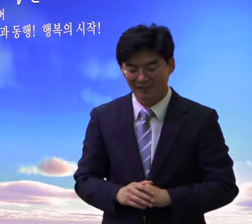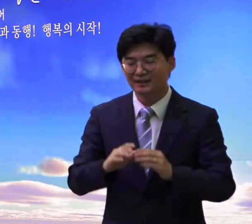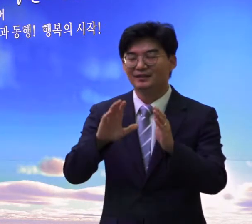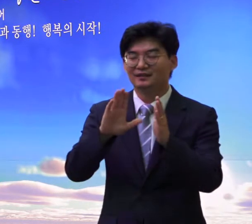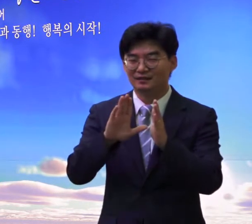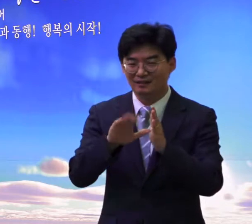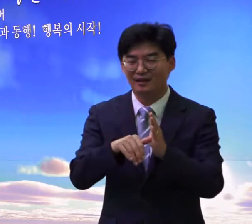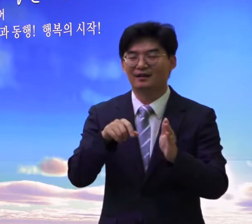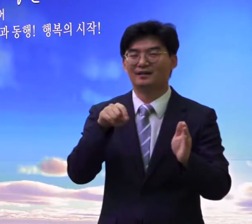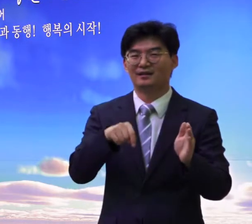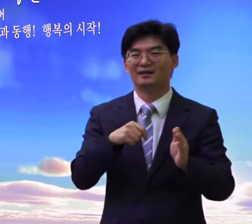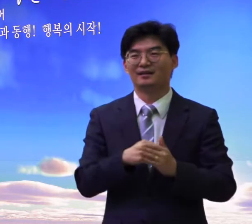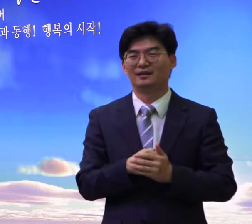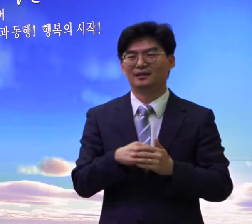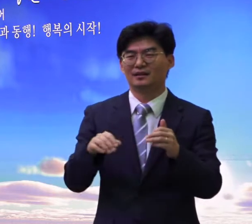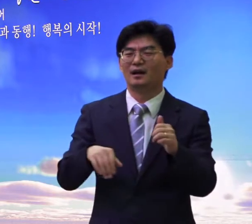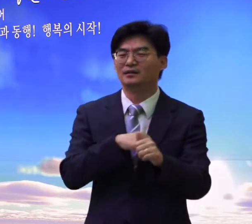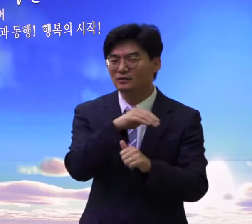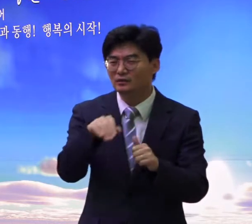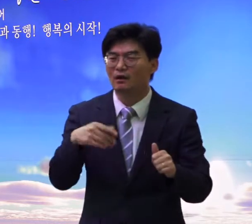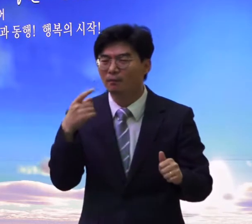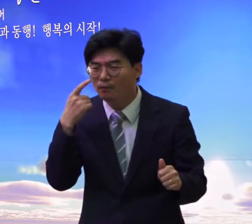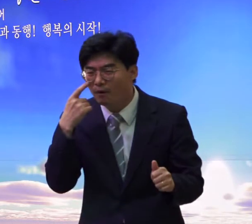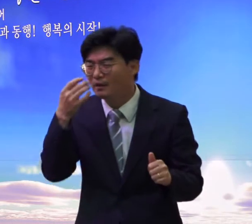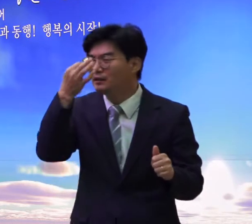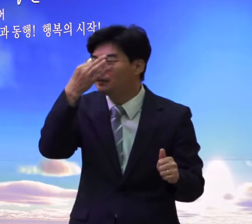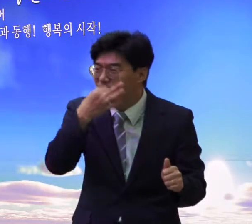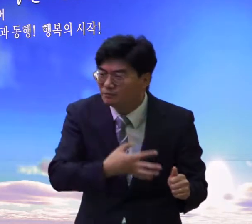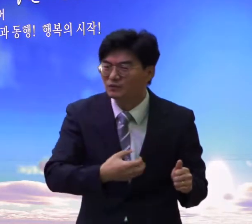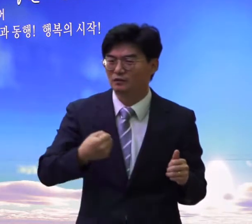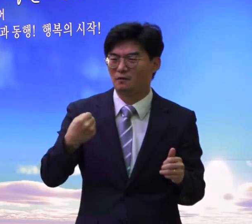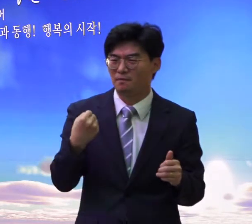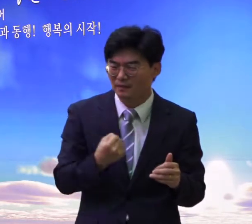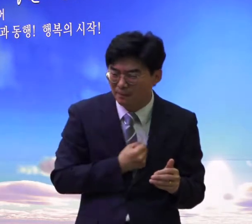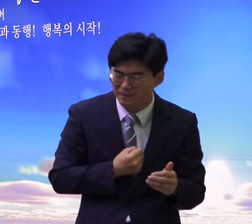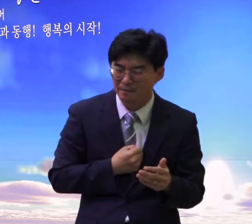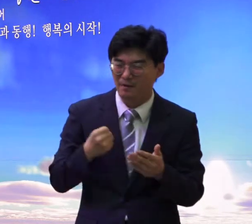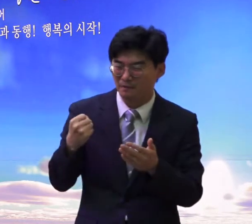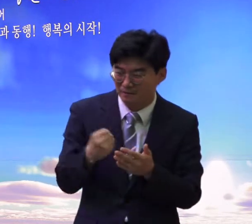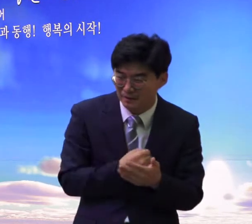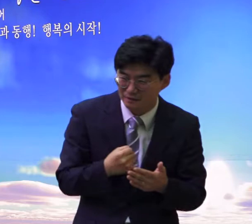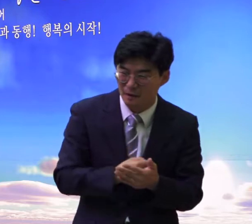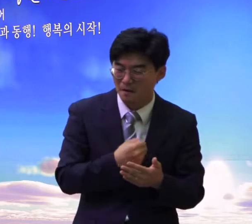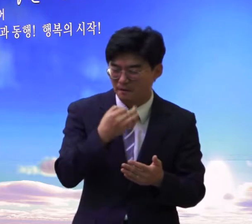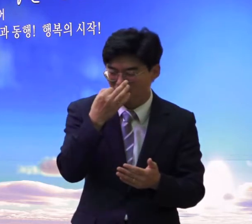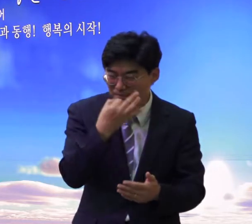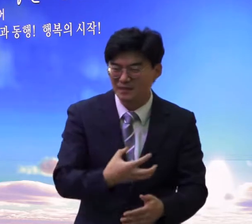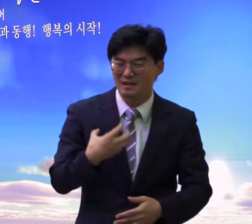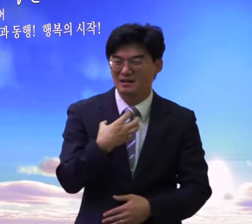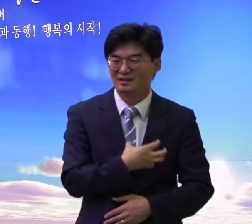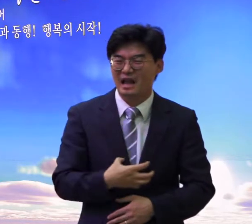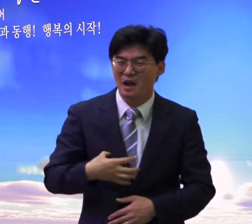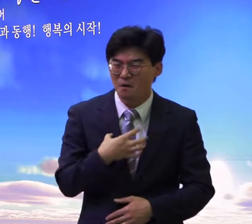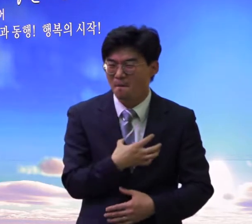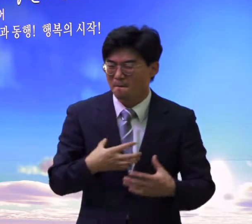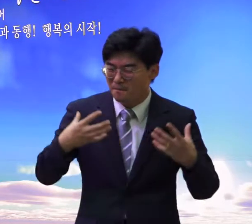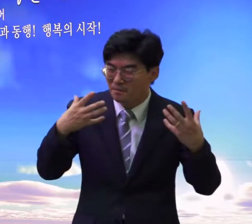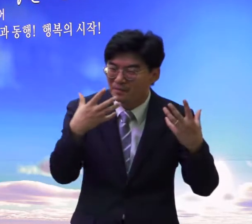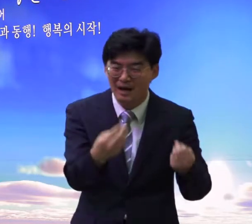수 없어서 너무나 소외되고 답답하고 억울하고 힘들어서 도피해서 달리는 그